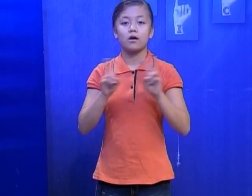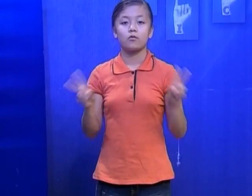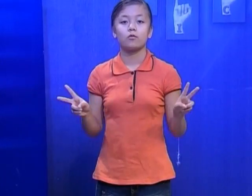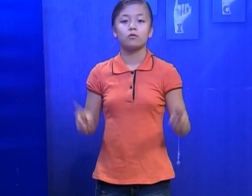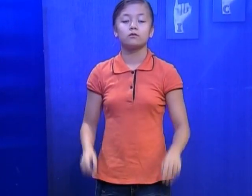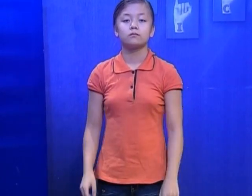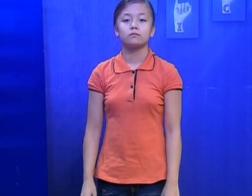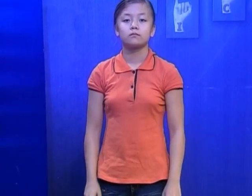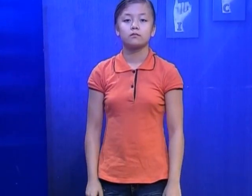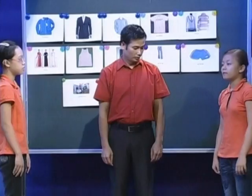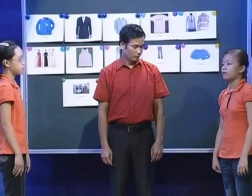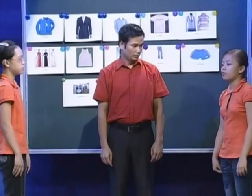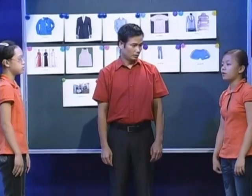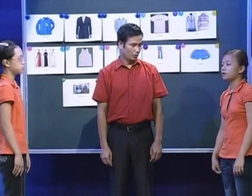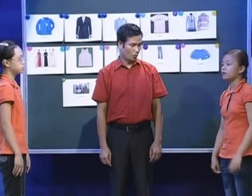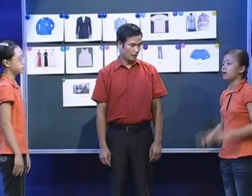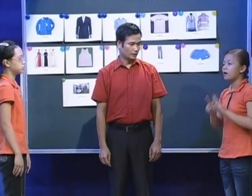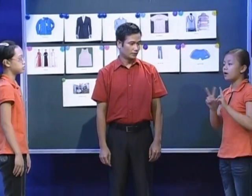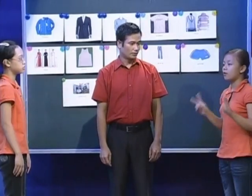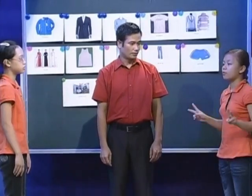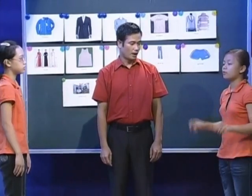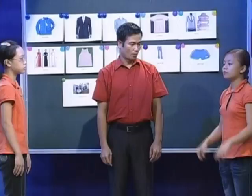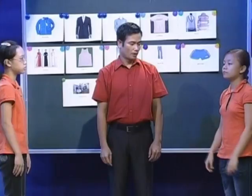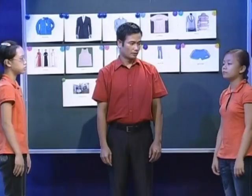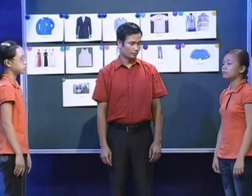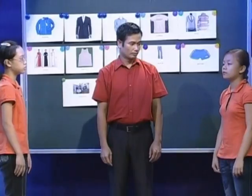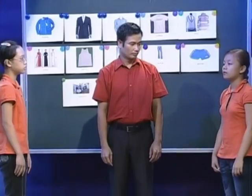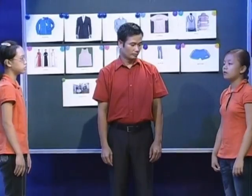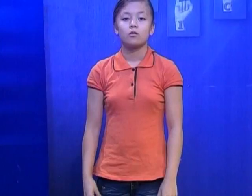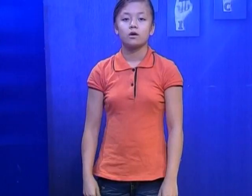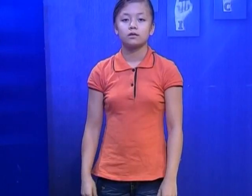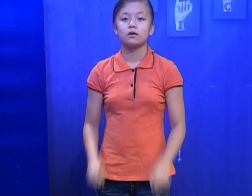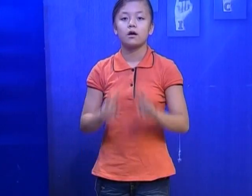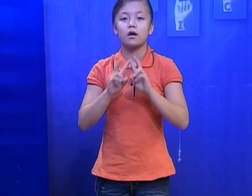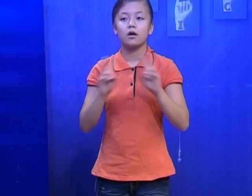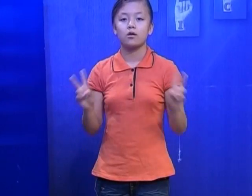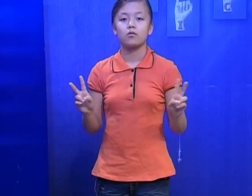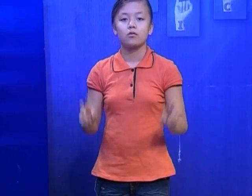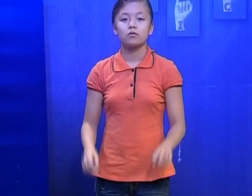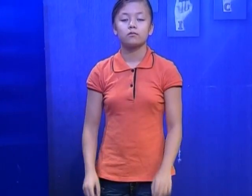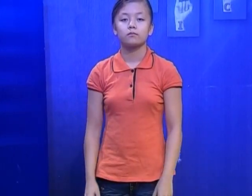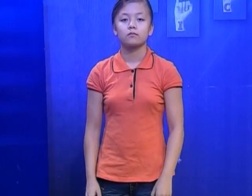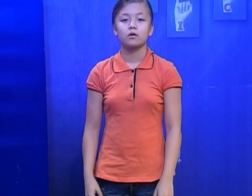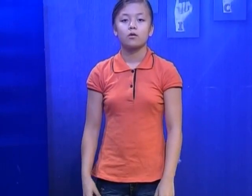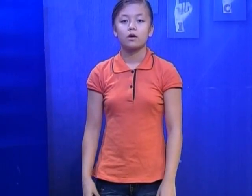Đây là quần Âu. Chúng ta cùng ôn lại ký hiệu quần Âu với bạn nhé. Đây là quần Âu đấy.